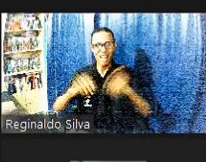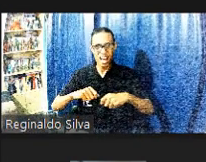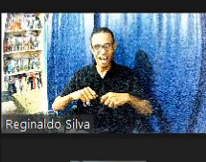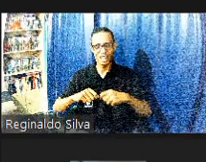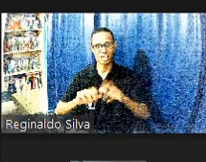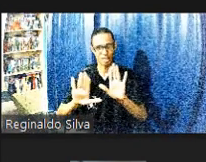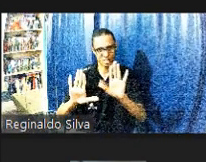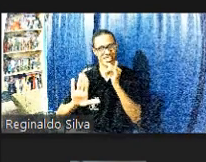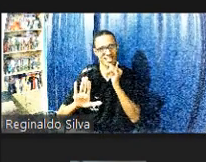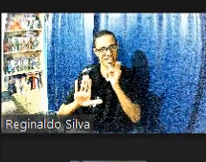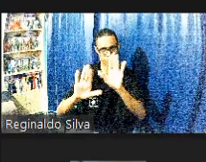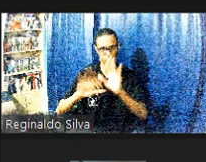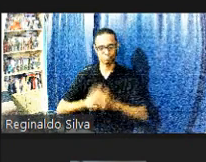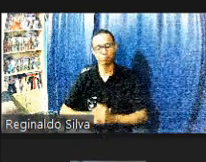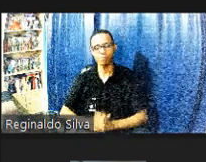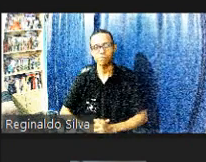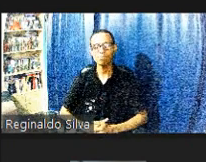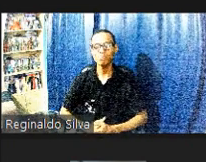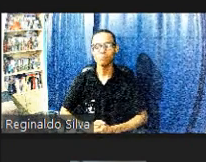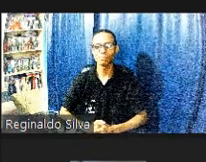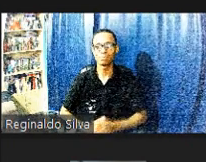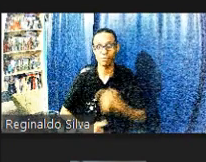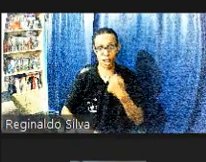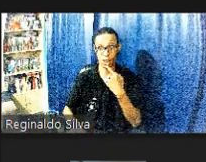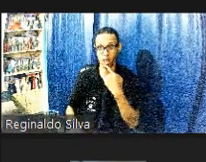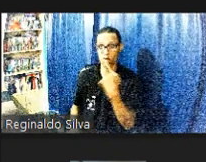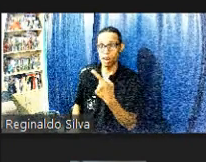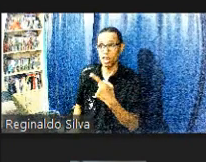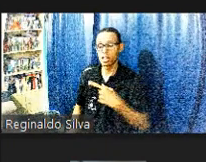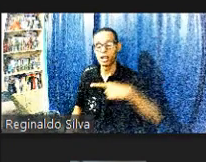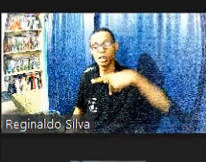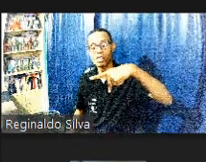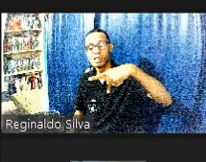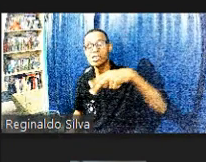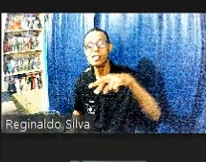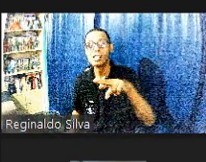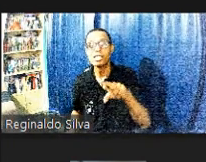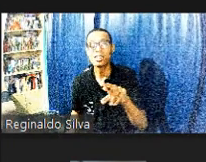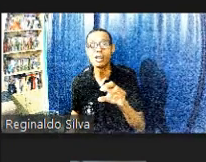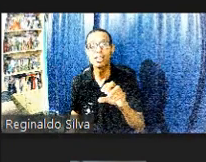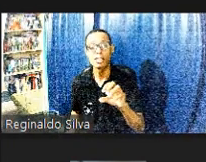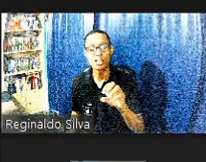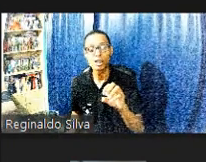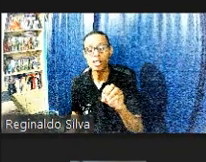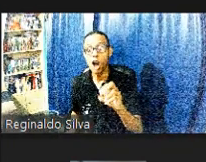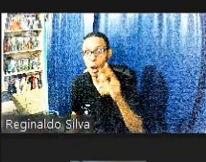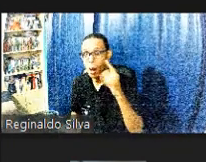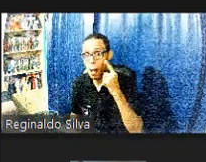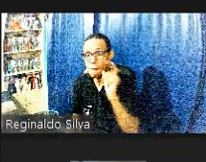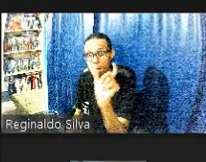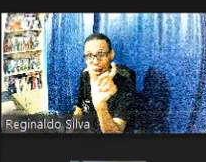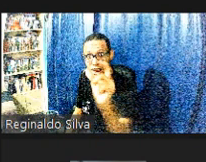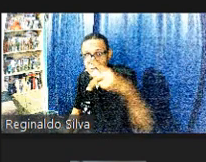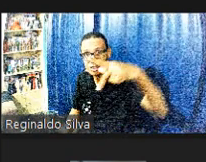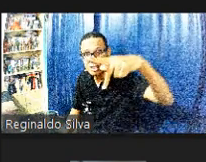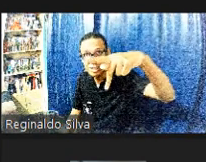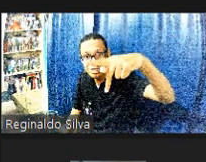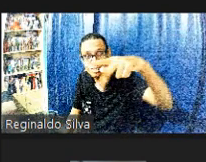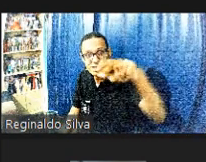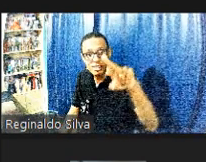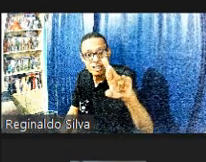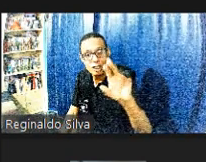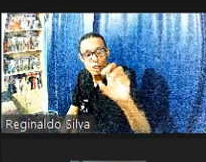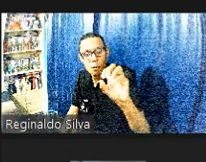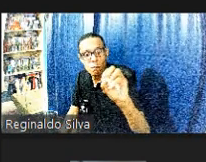vou falar um exemplo, se eu falo assim, problema. Aí tem gente que fala assim, nossa, não é o meu ouvido, né?